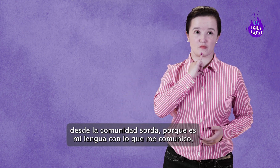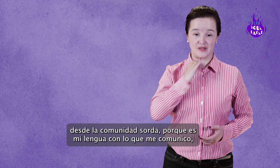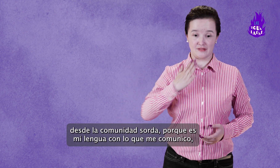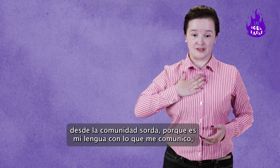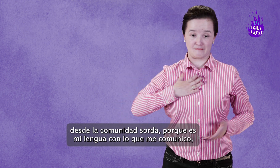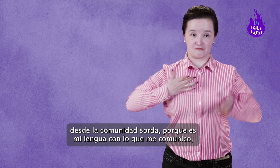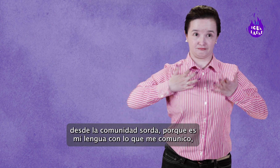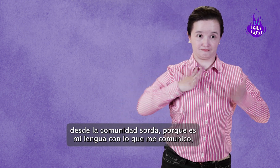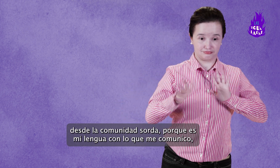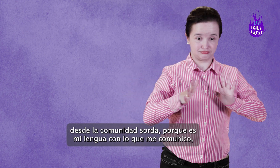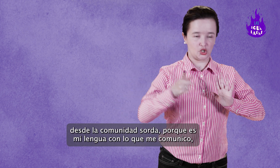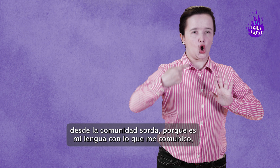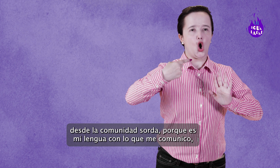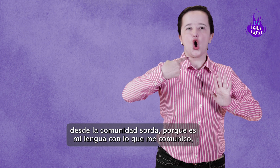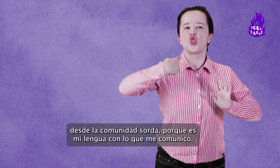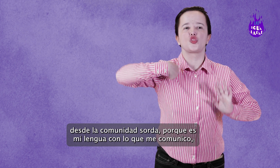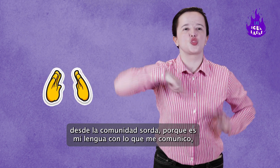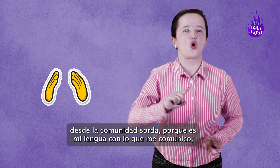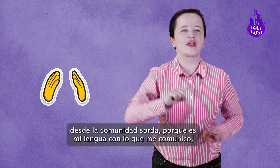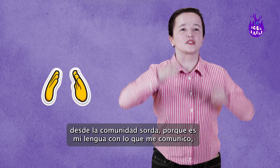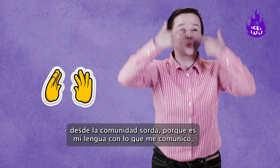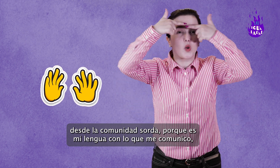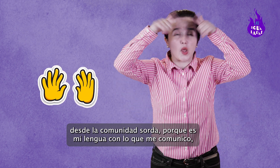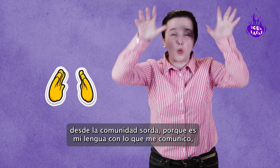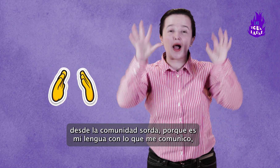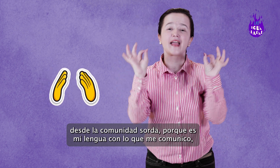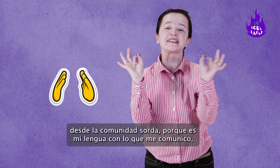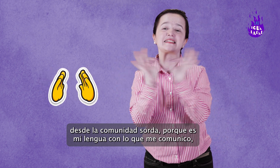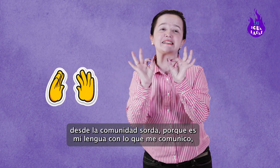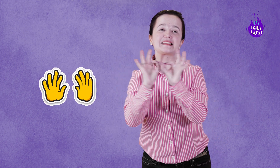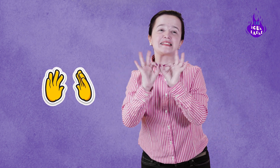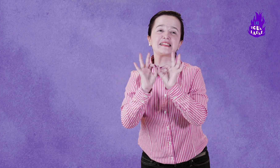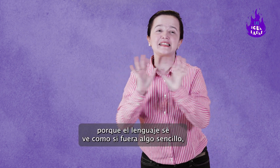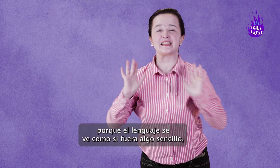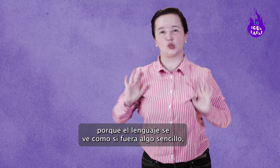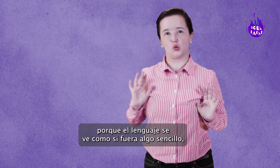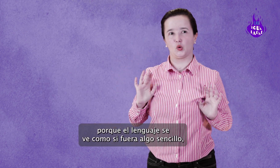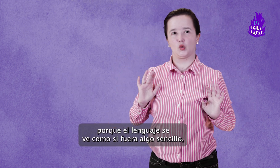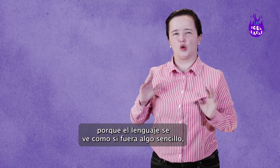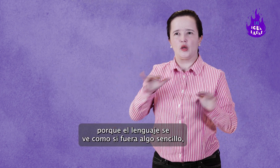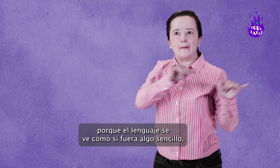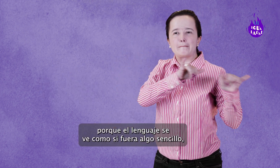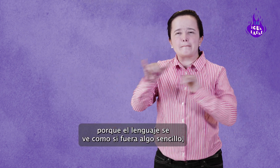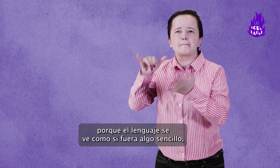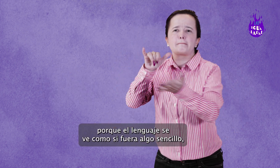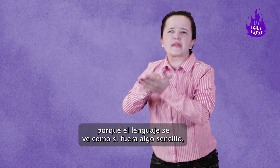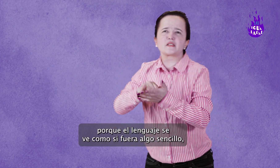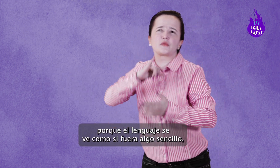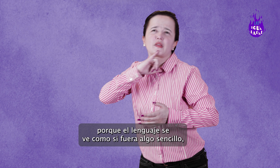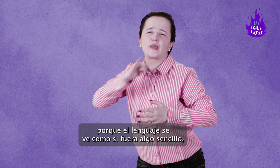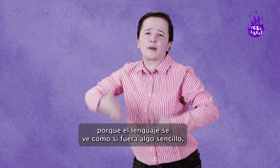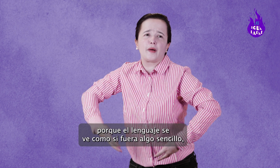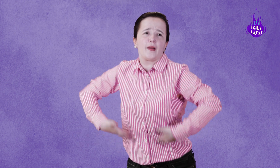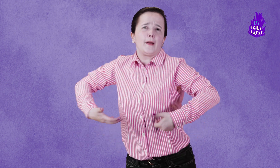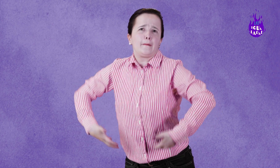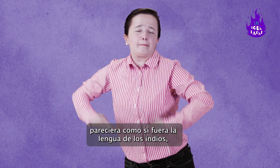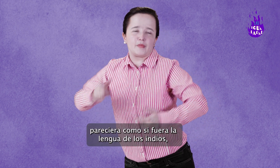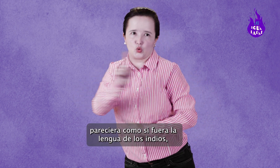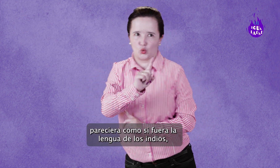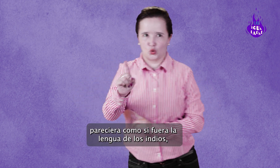desde la comunidad sorda, porque es mi lengua con lo que me comunico, porque el lenguaje se ve como si fuera algo sencillo, pareciera